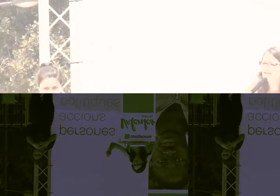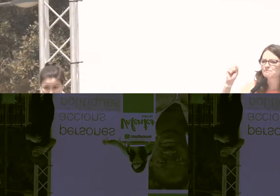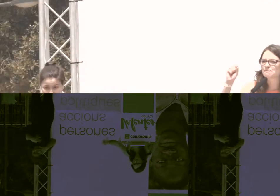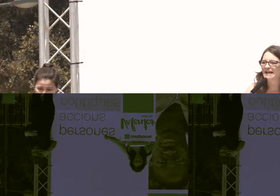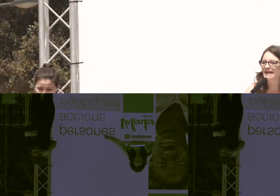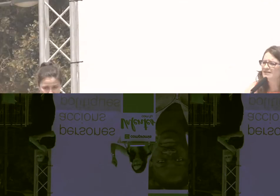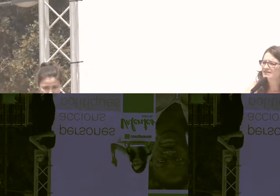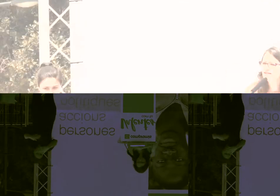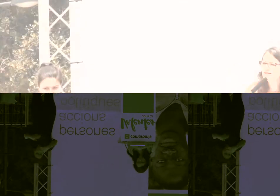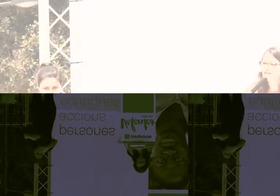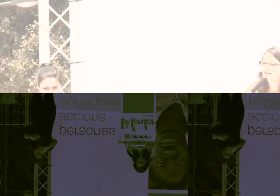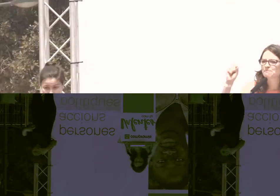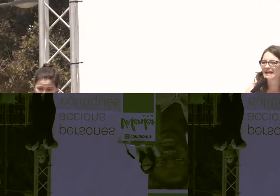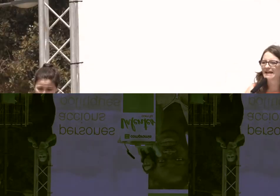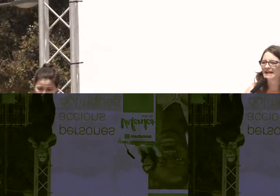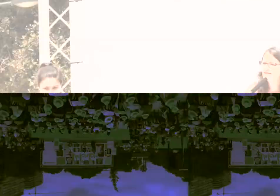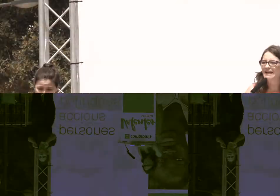ritme.